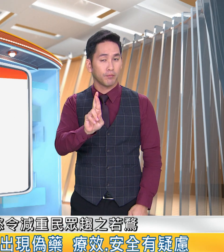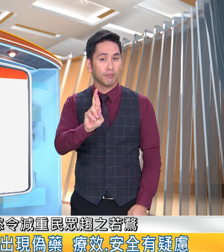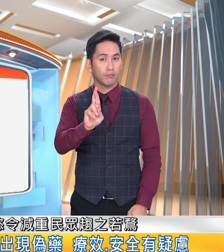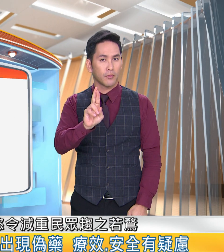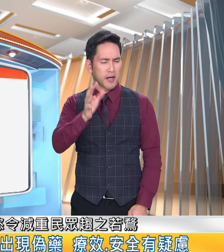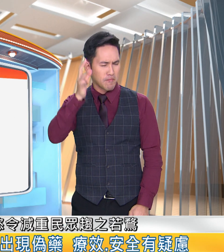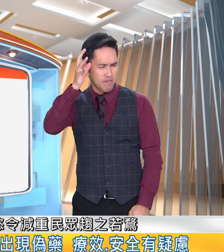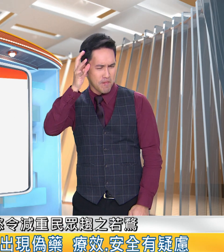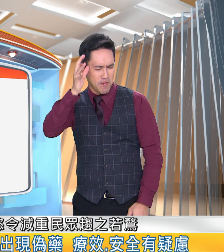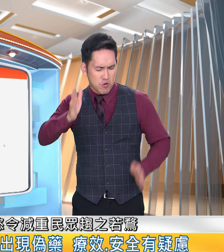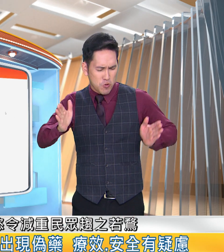趋之若鹜。